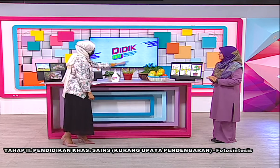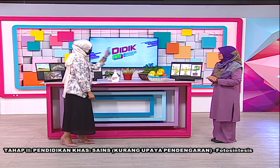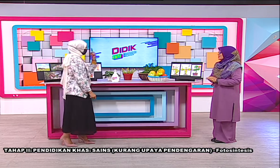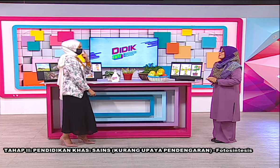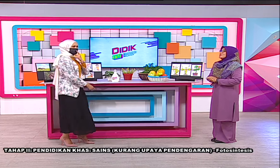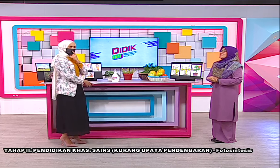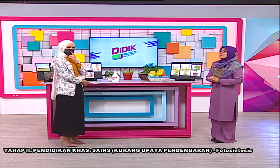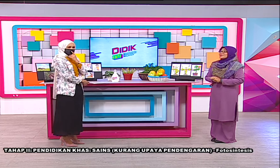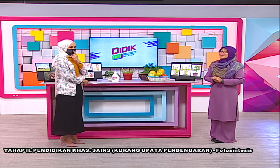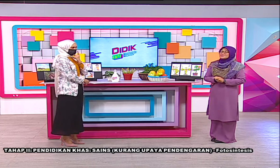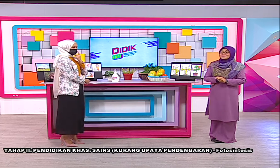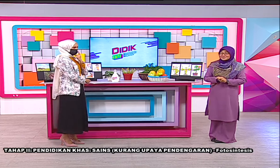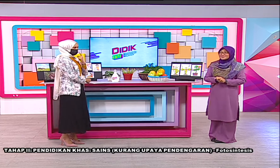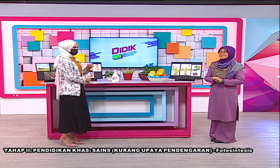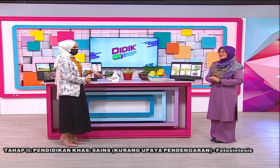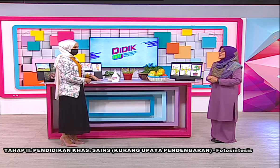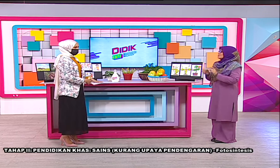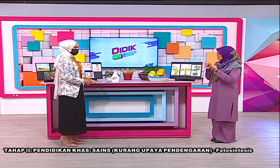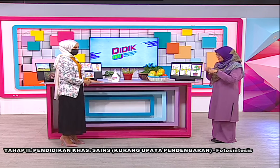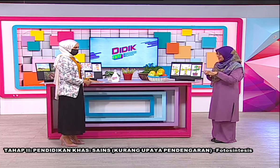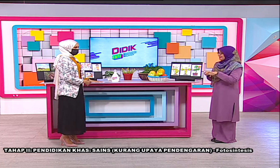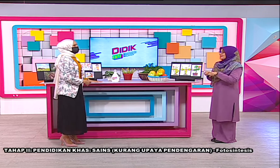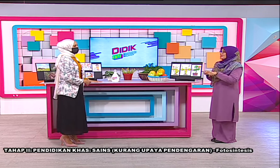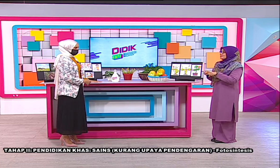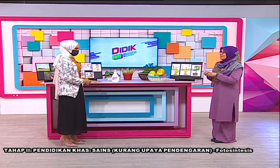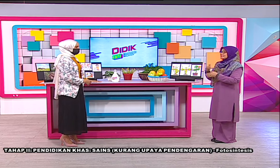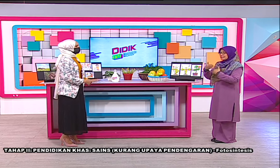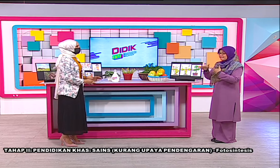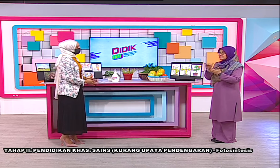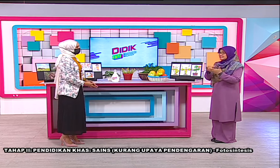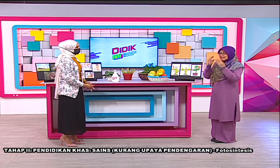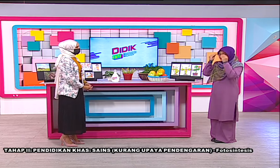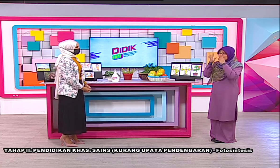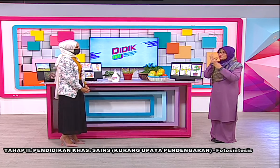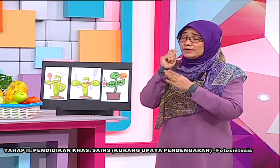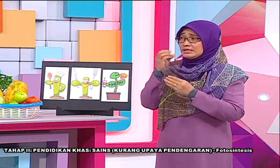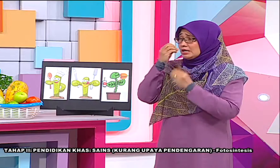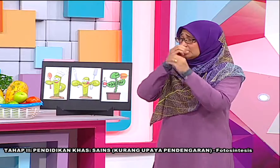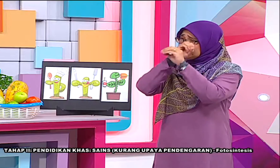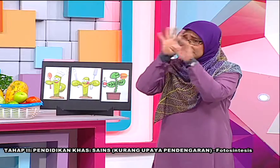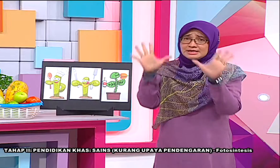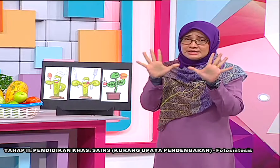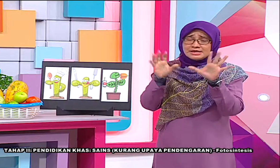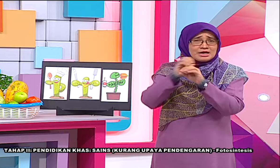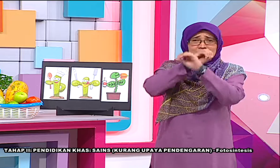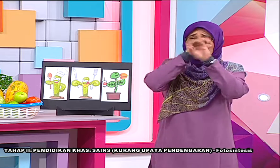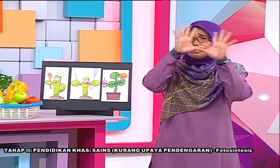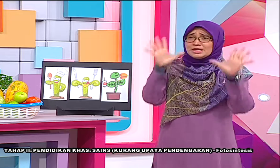kucing Macam mane boleh Oke selepas ini nanti cekgu Fati akan Jelaskan akan bagi